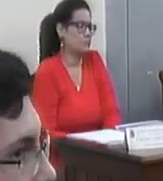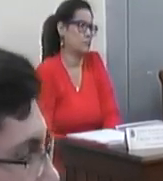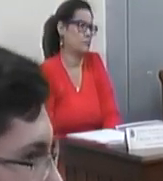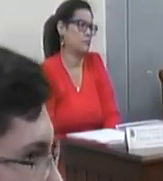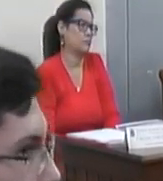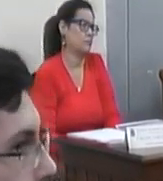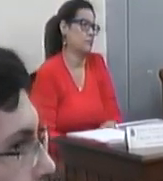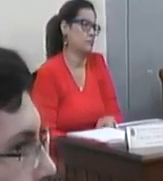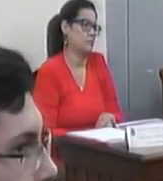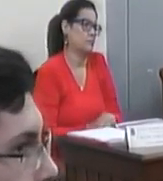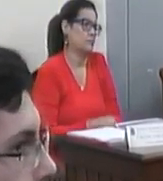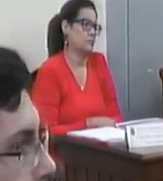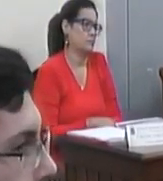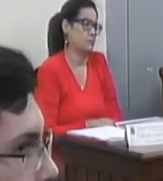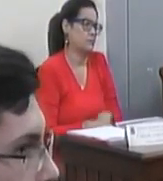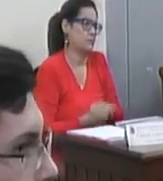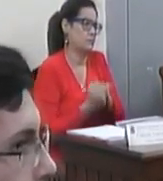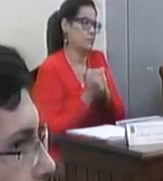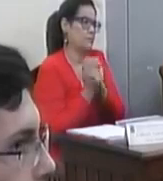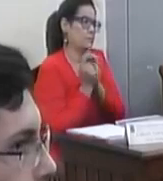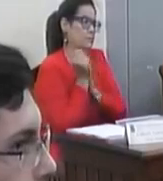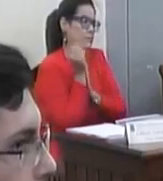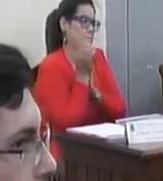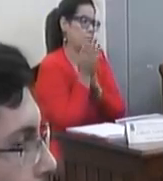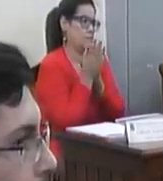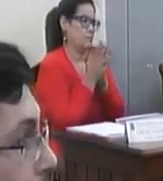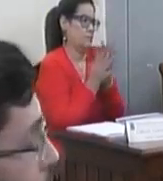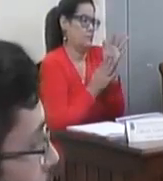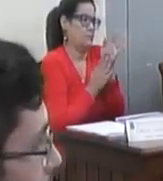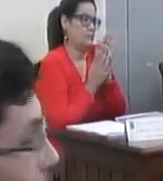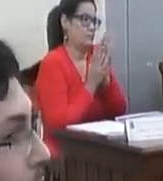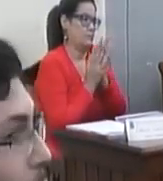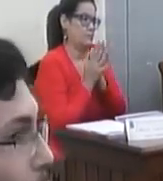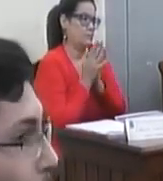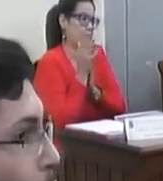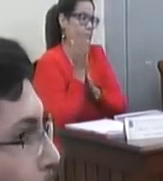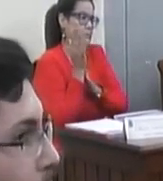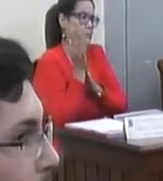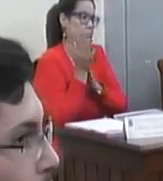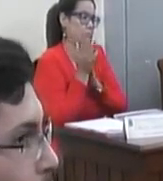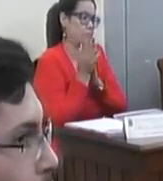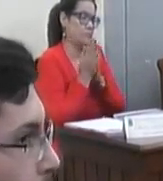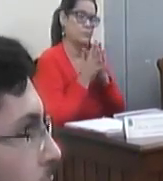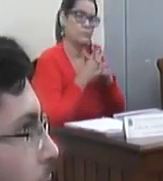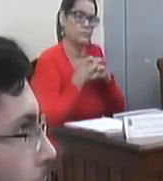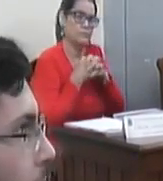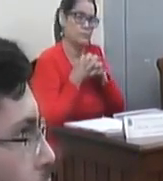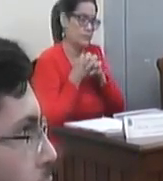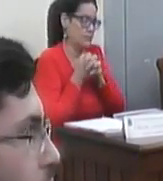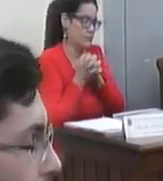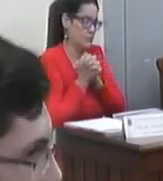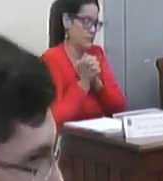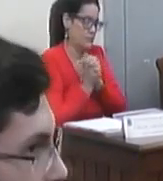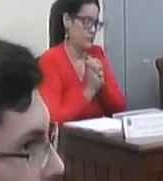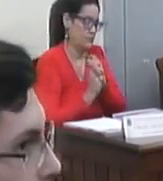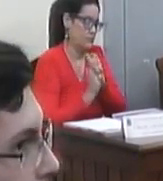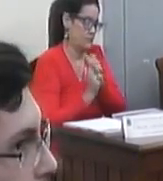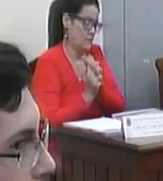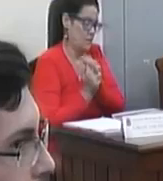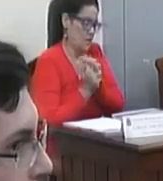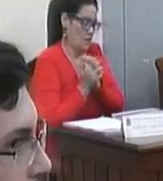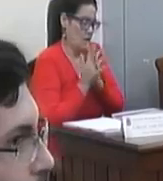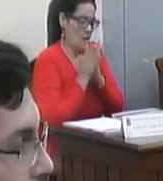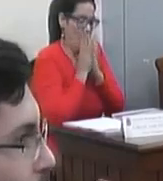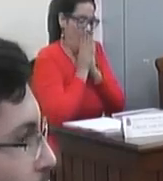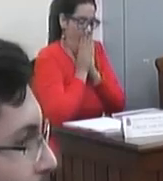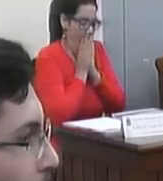procurando os elementos, até para quando chegar aqui a gente está bem embasado. Porque existem duas interpretações nesse sentido. O da Constituição todos nós devemos cumprir.